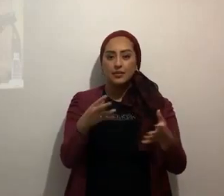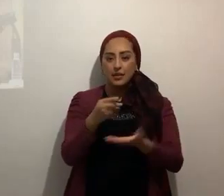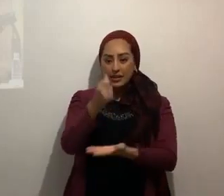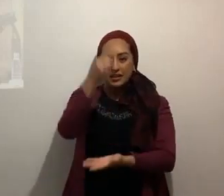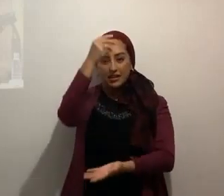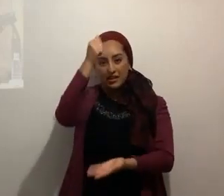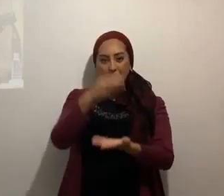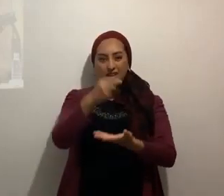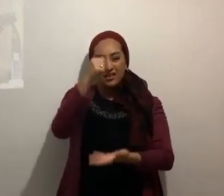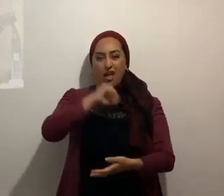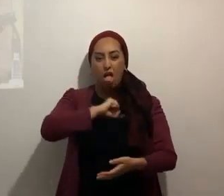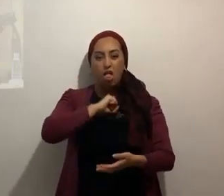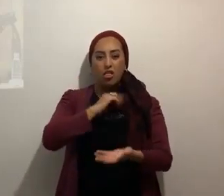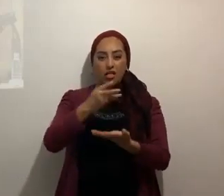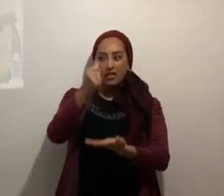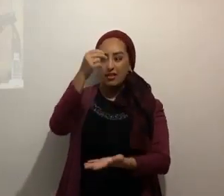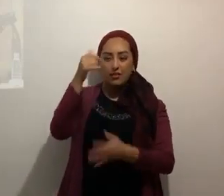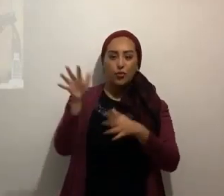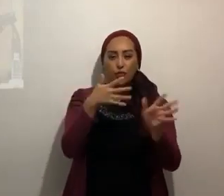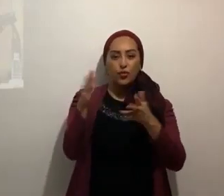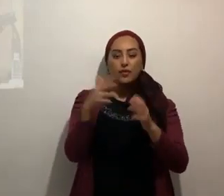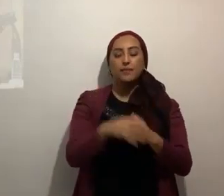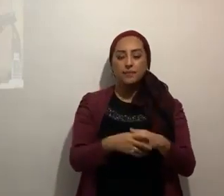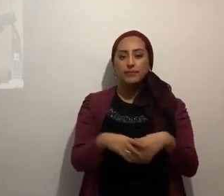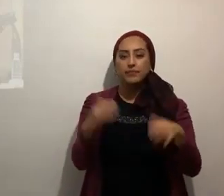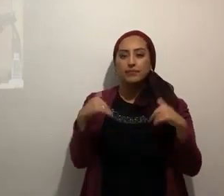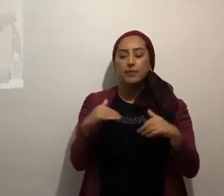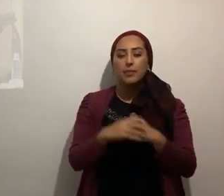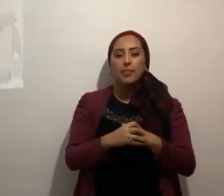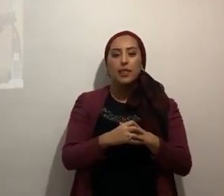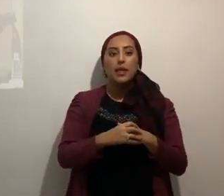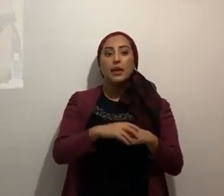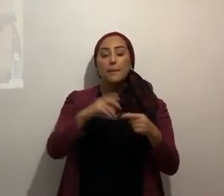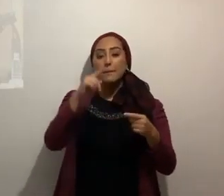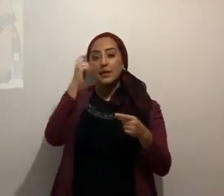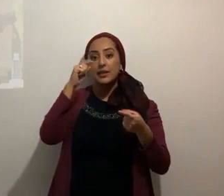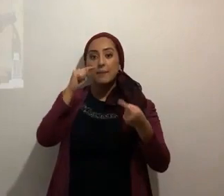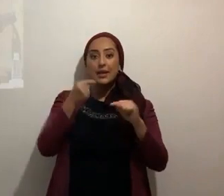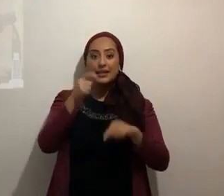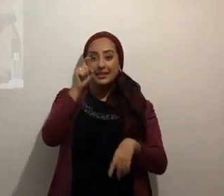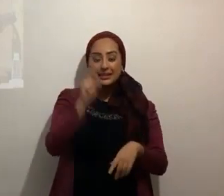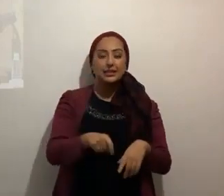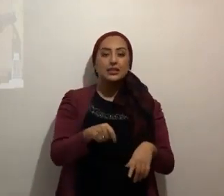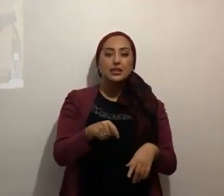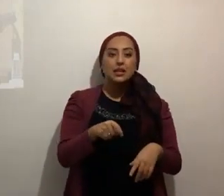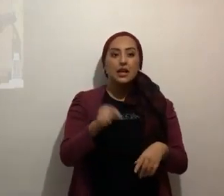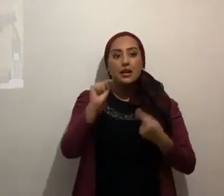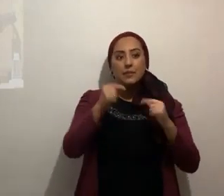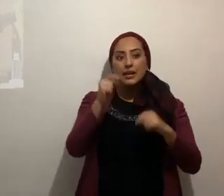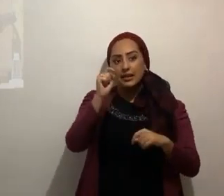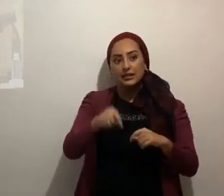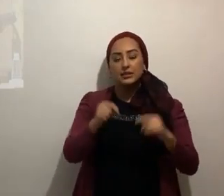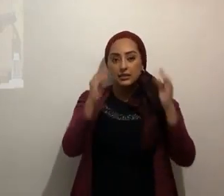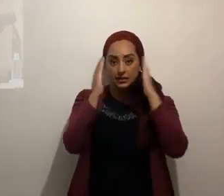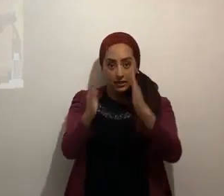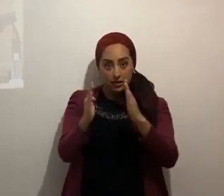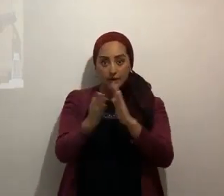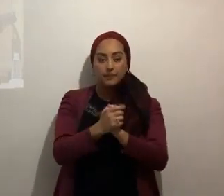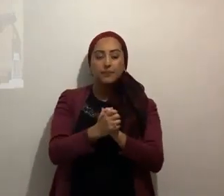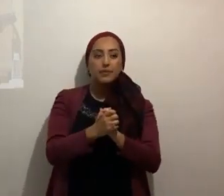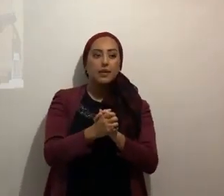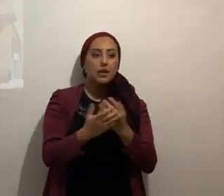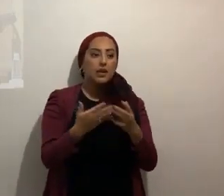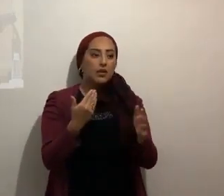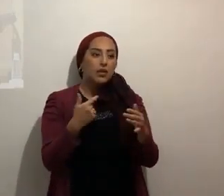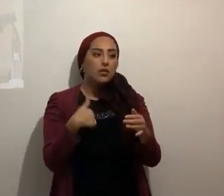tierra. Bueno, entonces, a ver, como el dolor requiere atención, es una manera